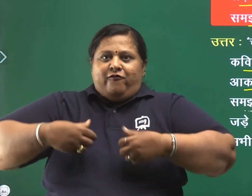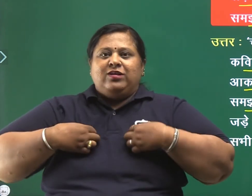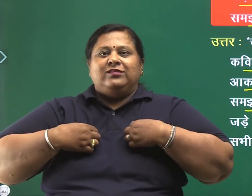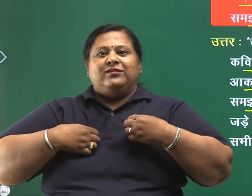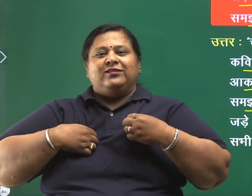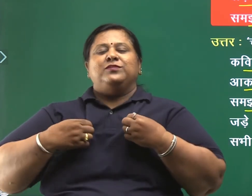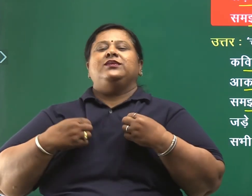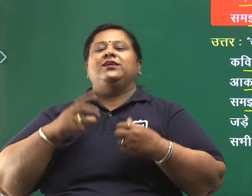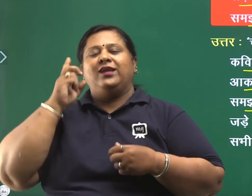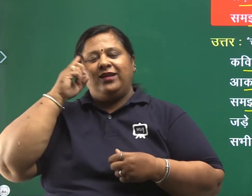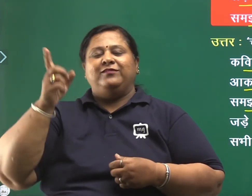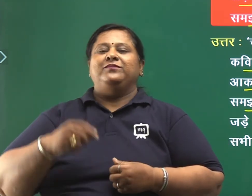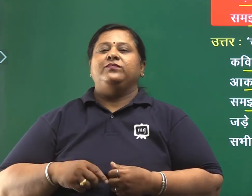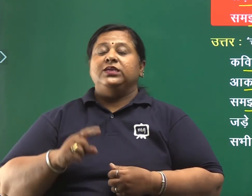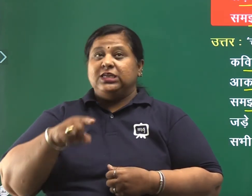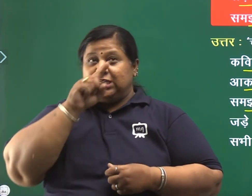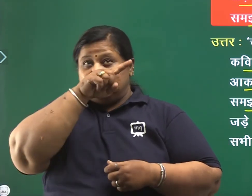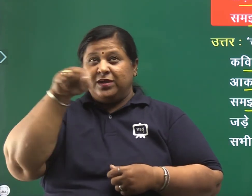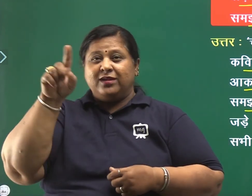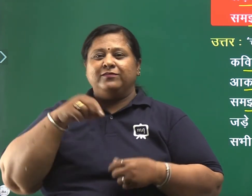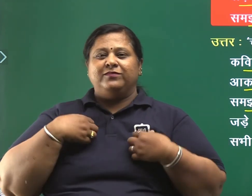हैं जिस पर